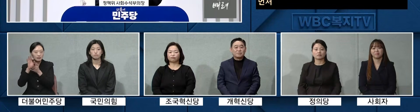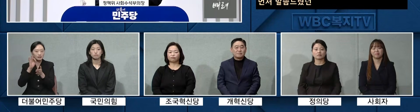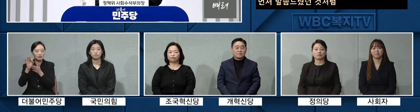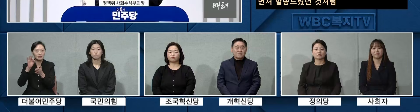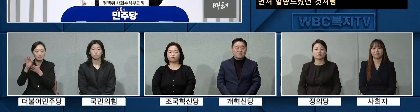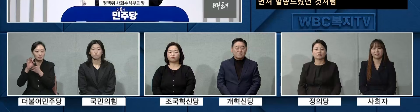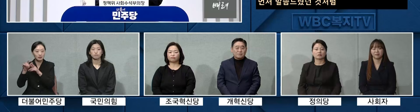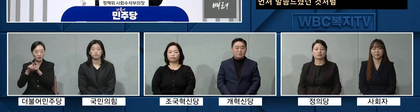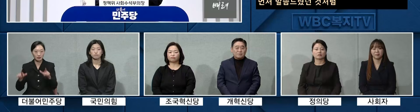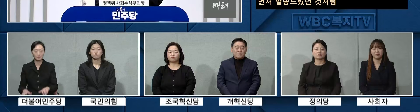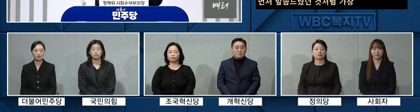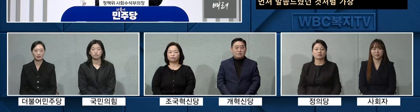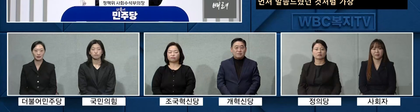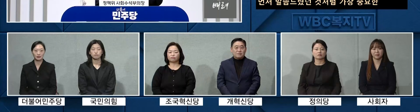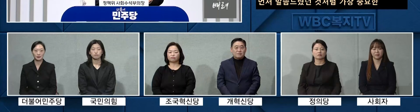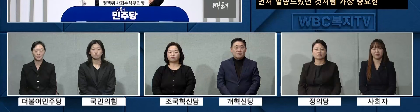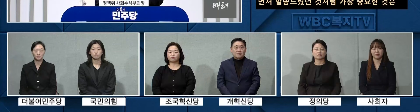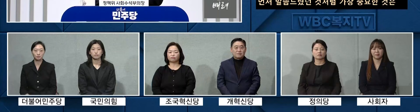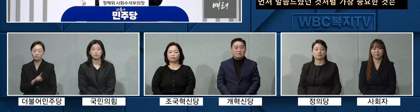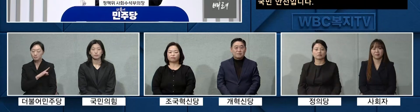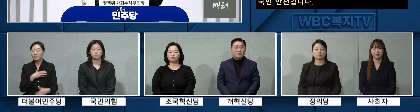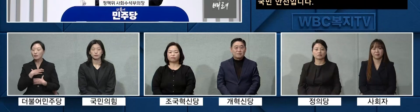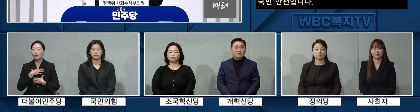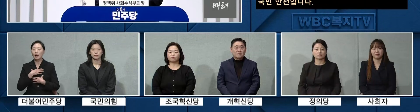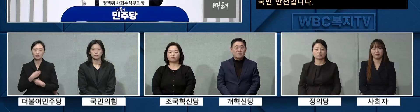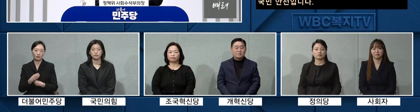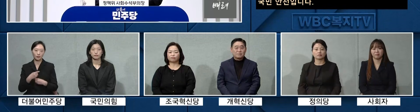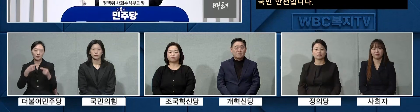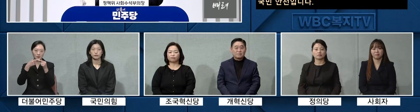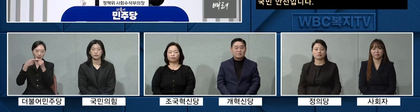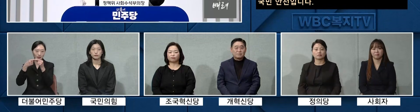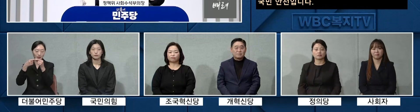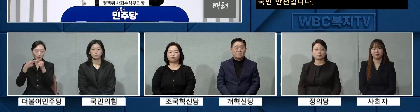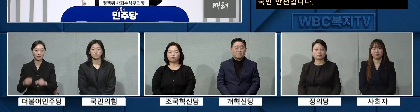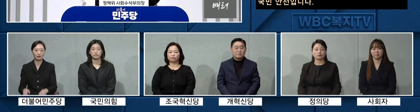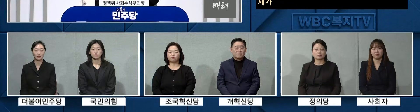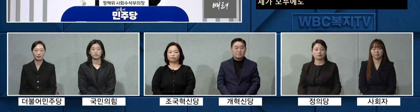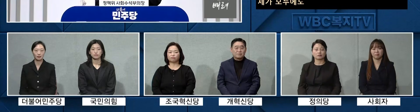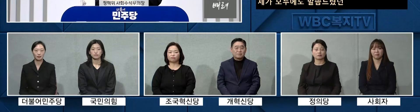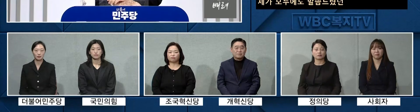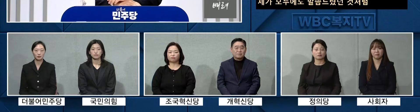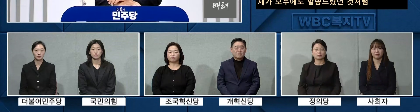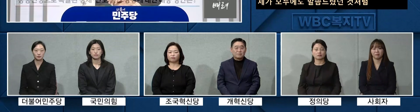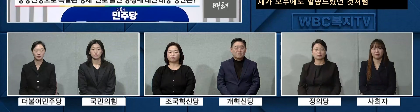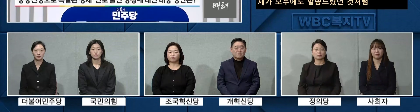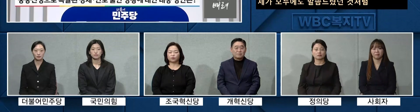중요한 것은 국민 안전입니다. 제가 모두에도 말씀드렸던 것처럼 이